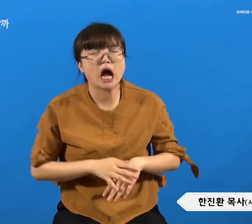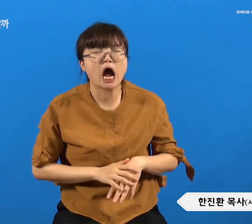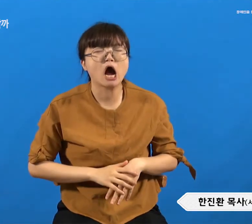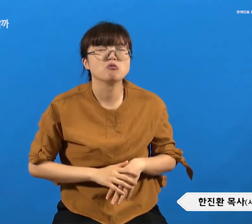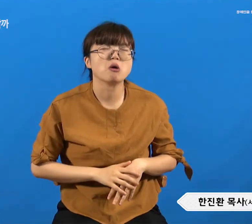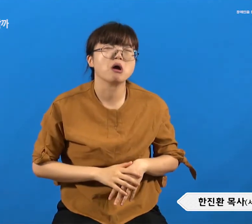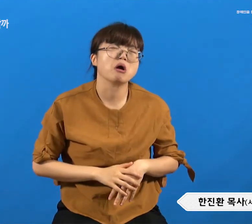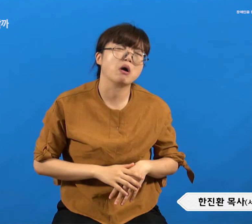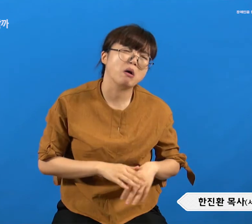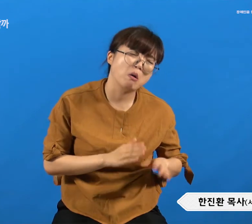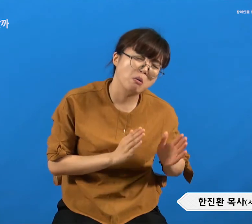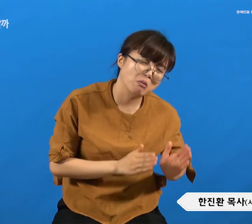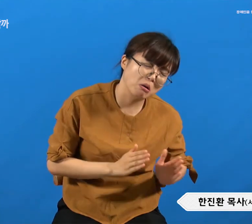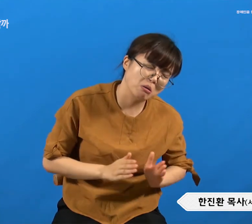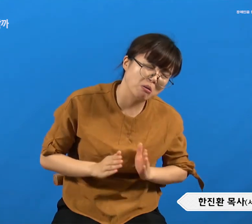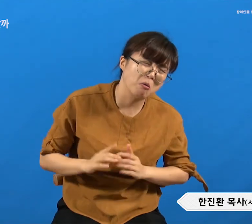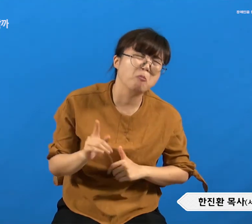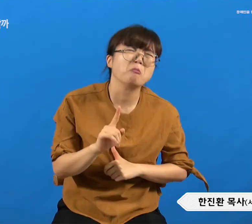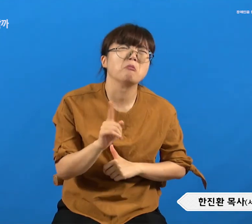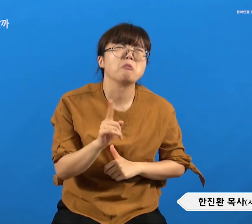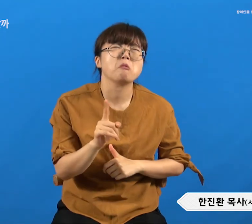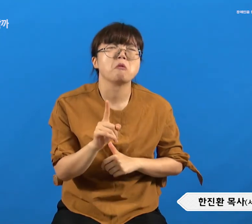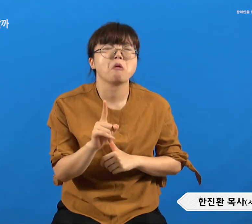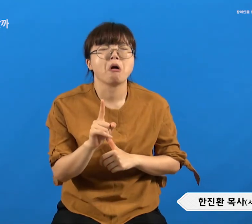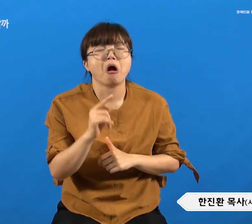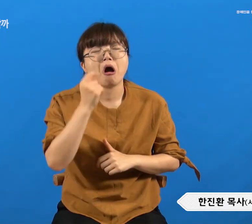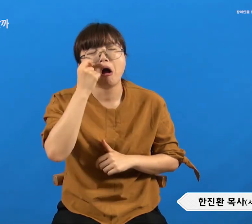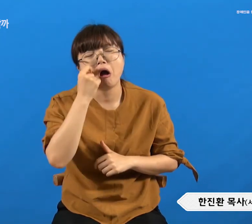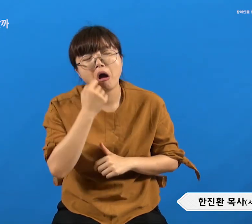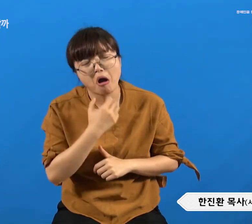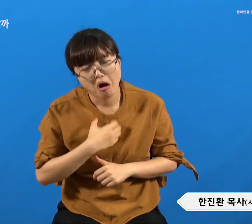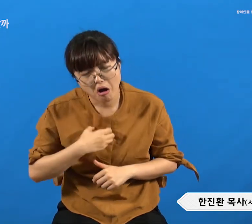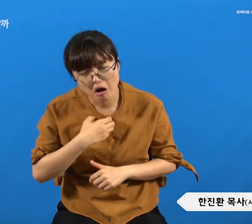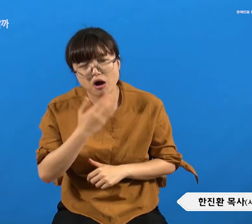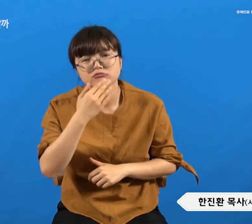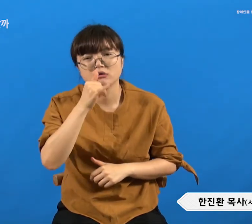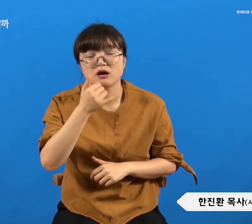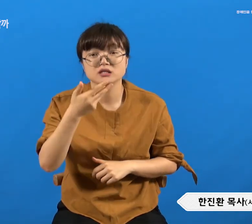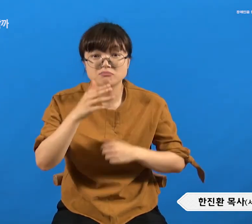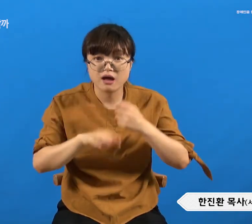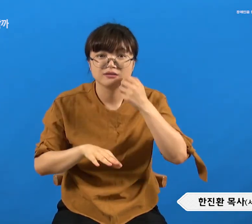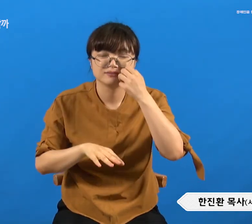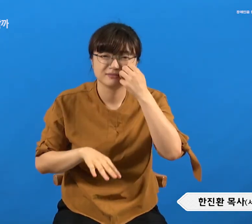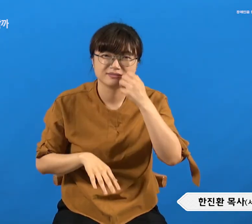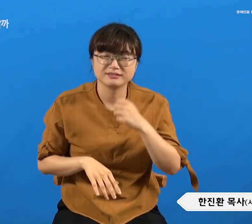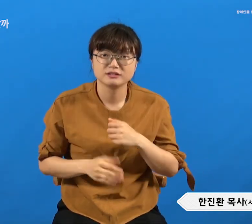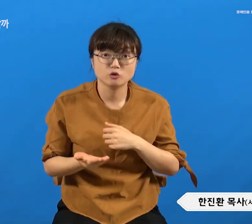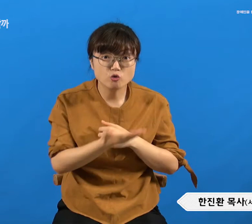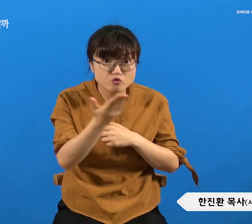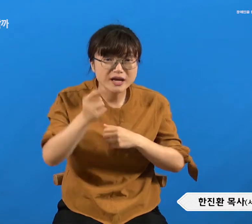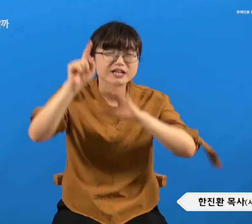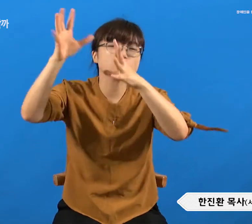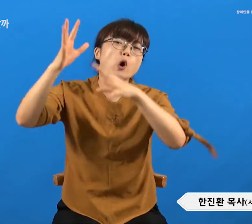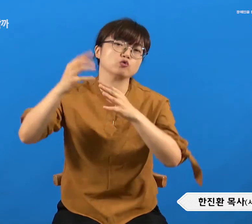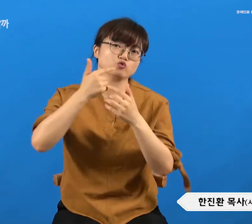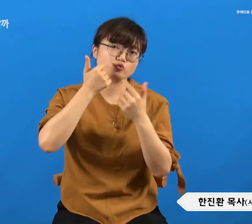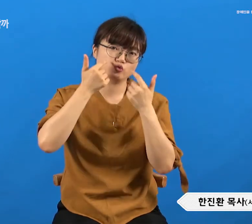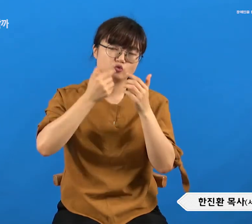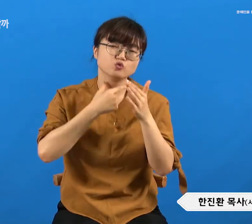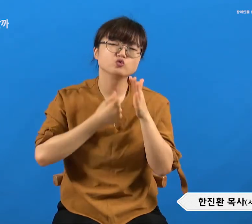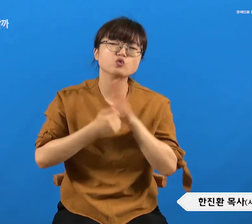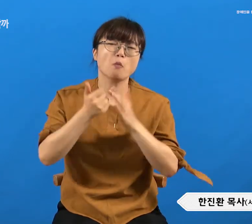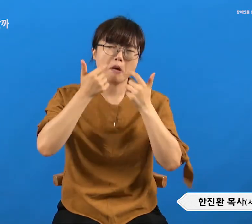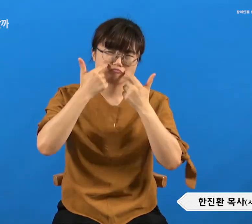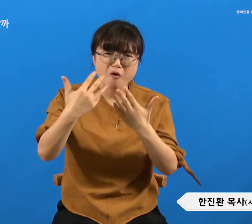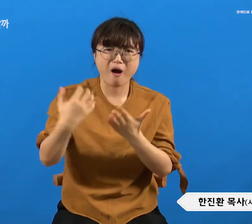떠날 준비해라. 그럼 너무너무 허전하고 서글프고 그럴 것입니다. 그러나 우리에게는 천국 소망이 분명히